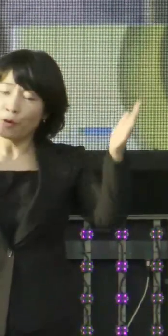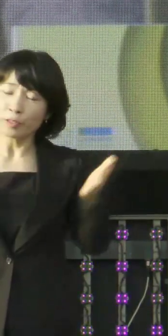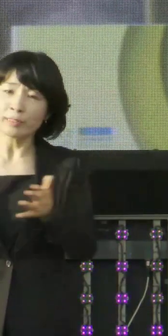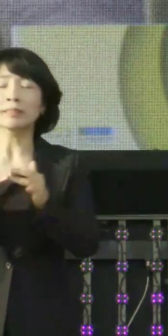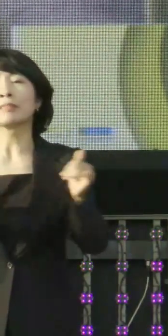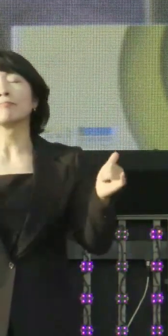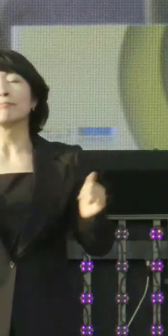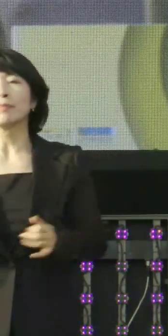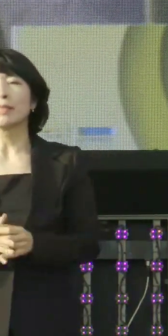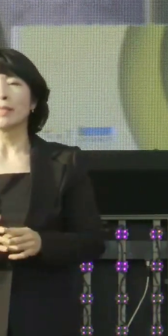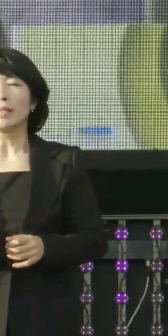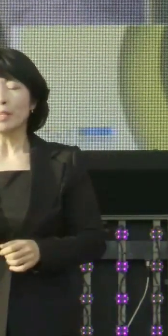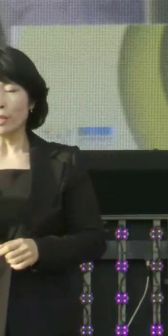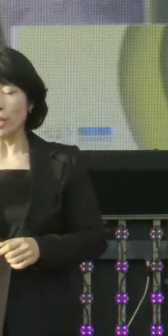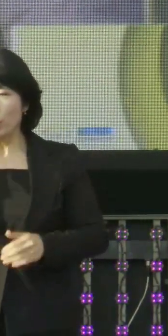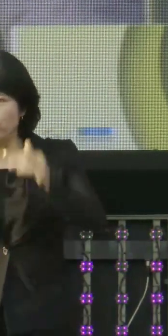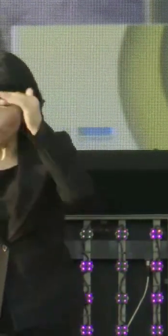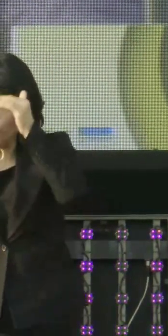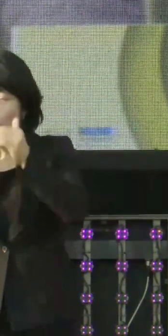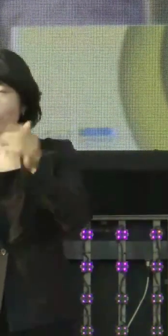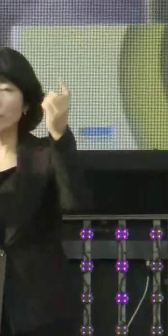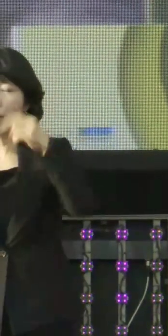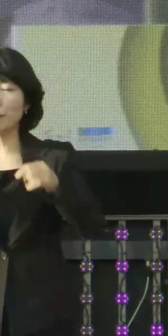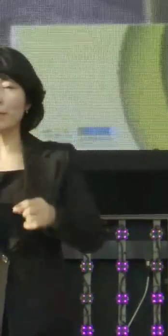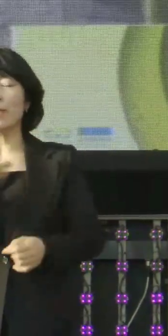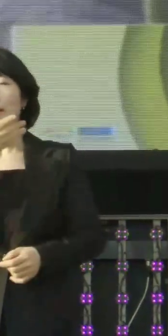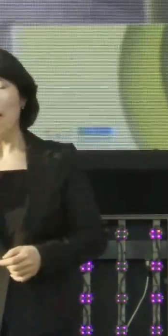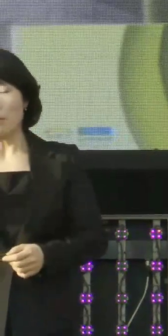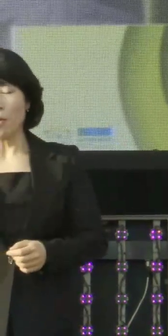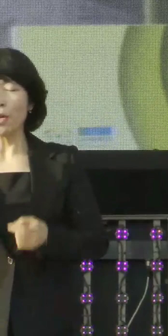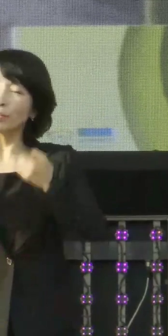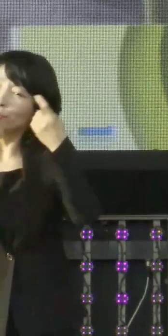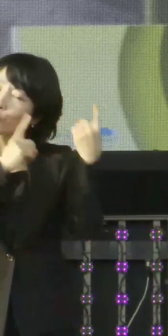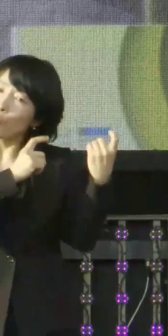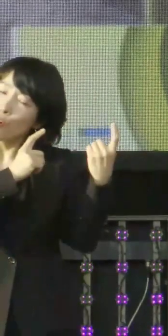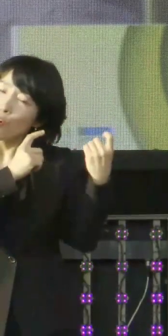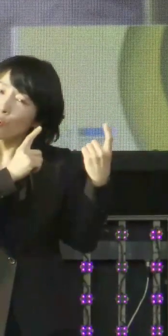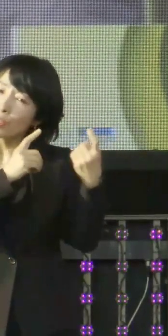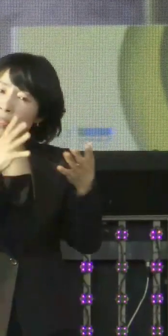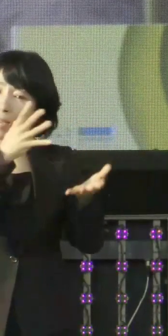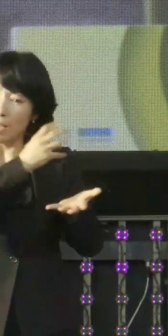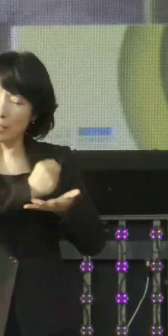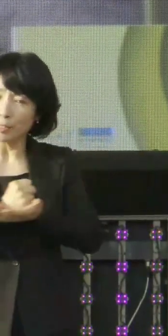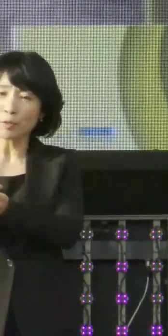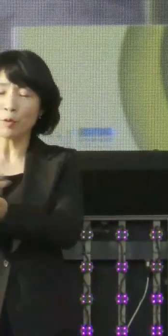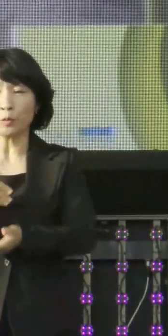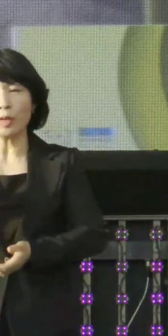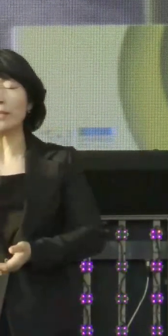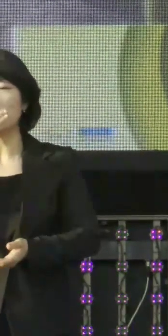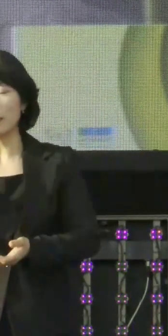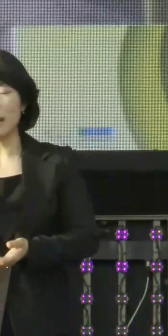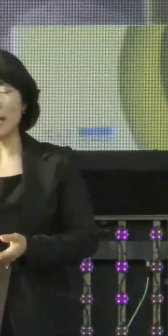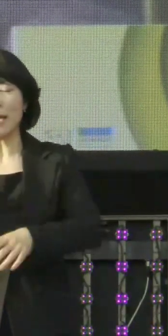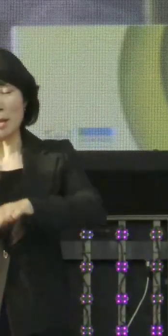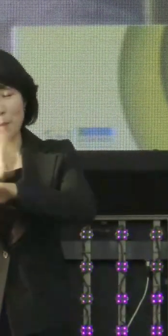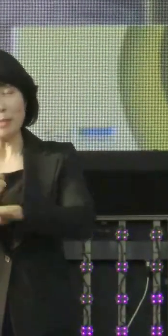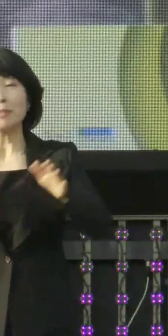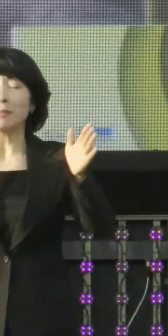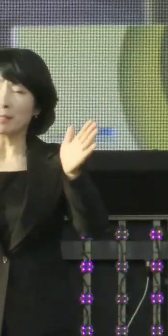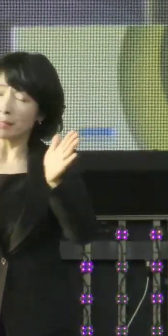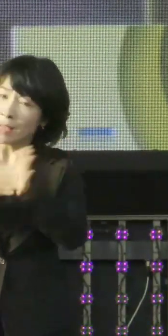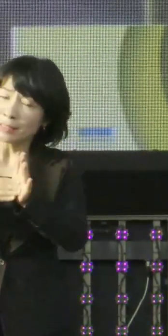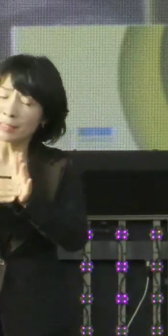방문해 주신 분들이 즐겁고 행복한 추억을 안고 돌아가실 수 있도록 축제가 끝나는